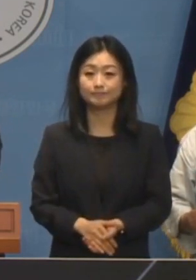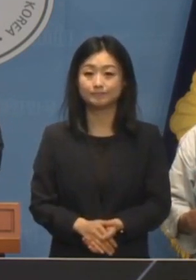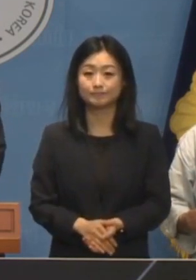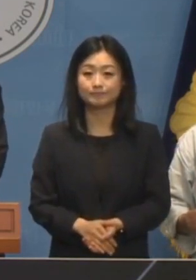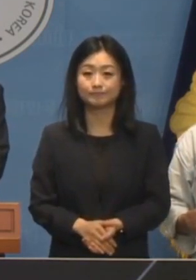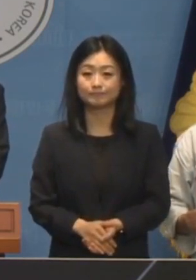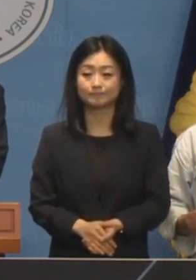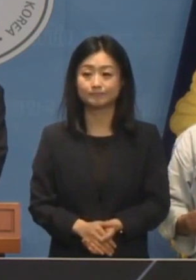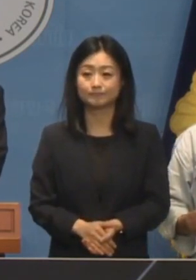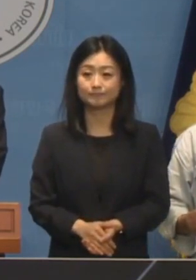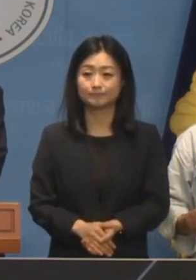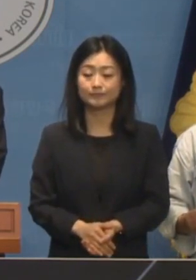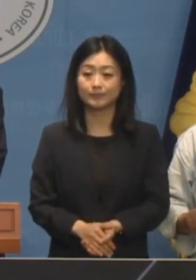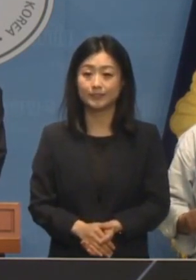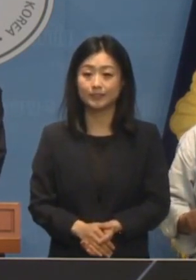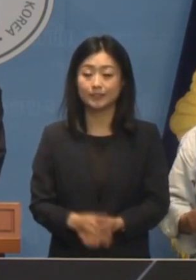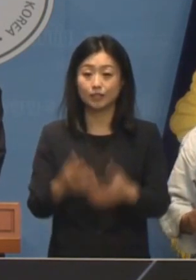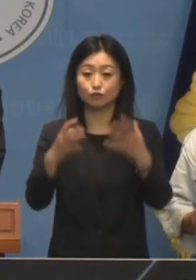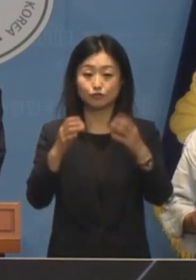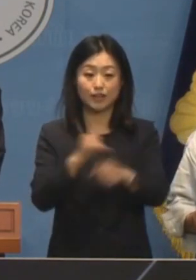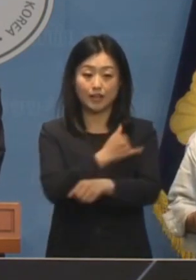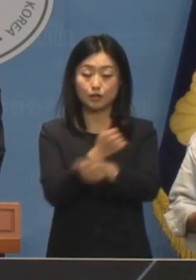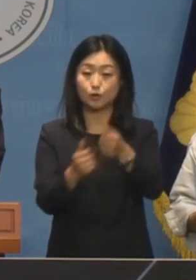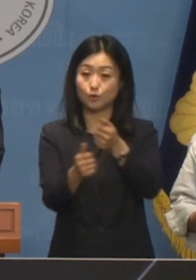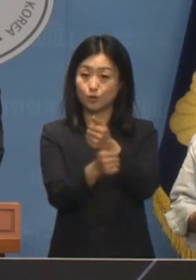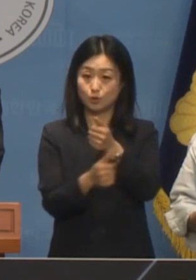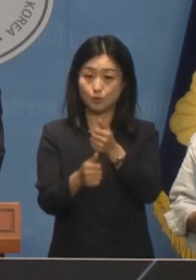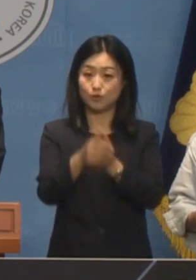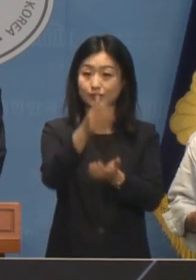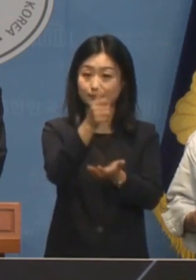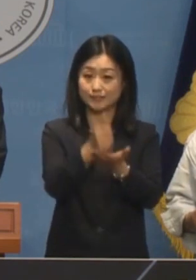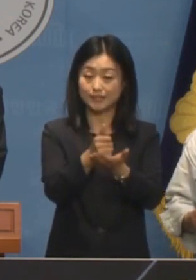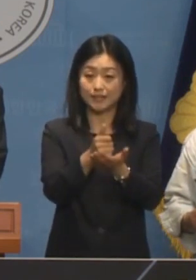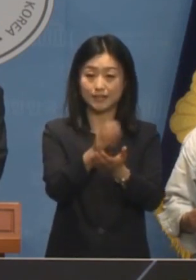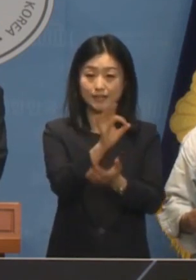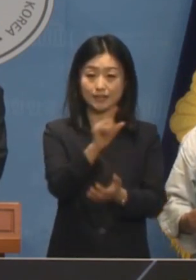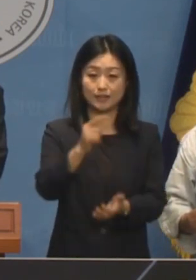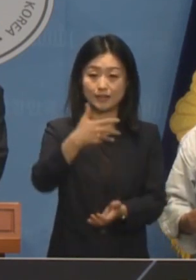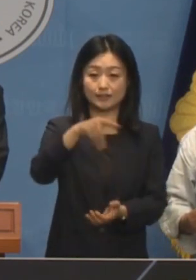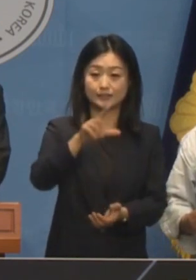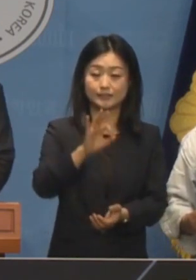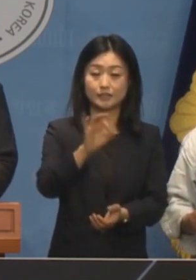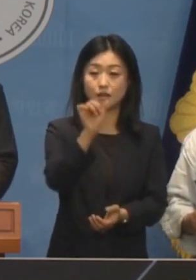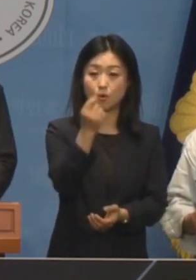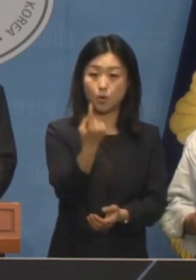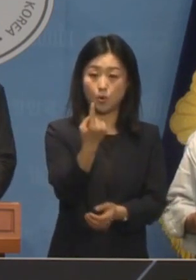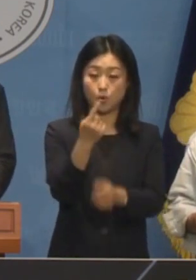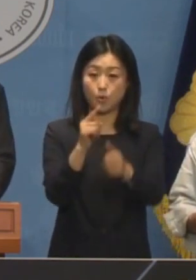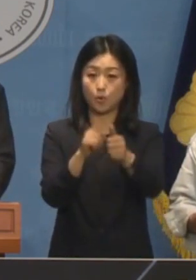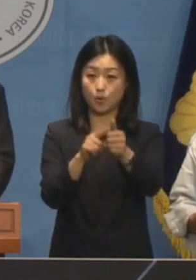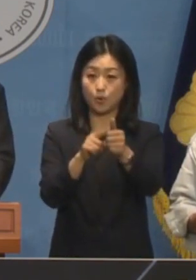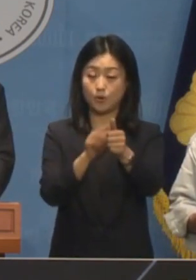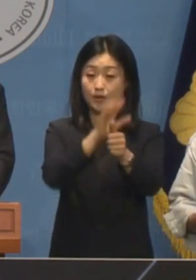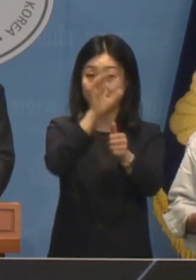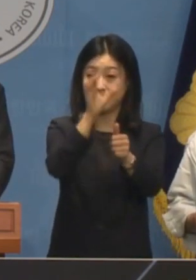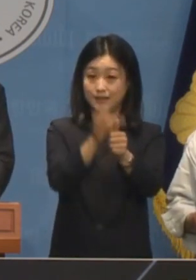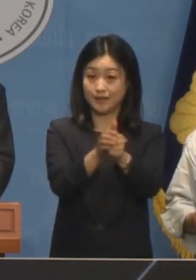근본 우리 국가인권위원회장으로 우리 안창호